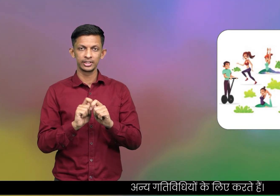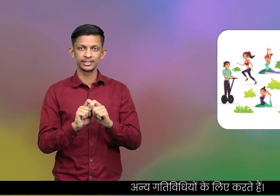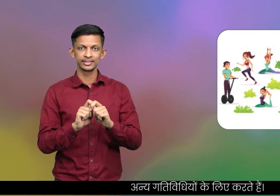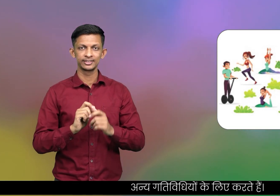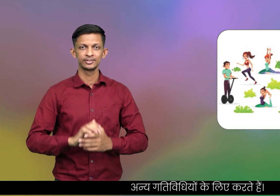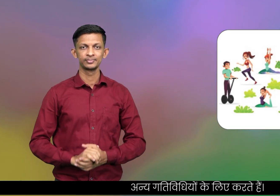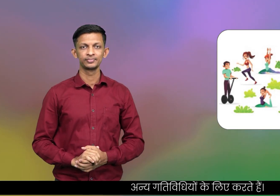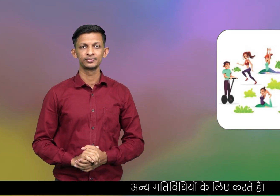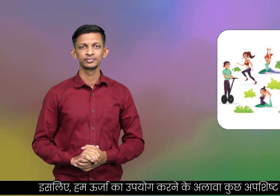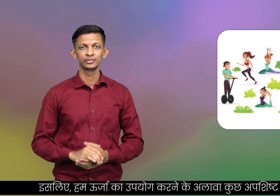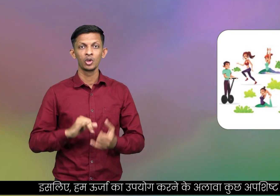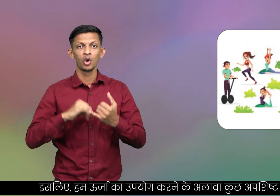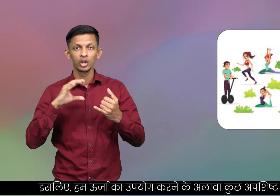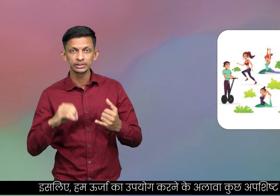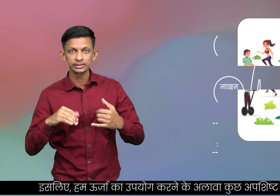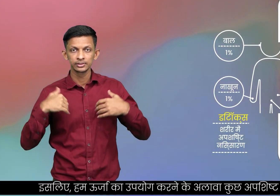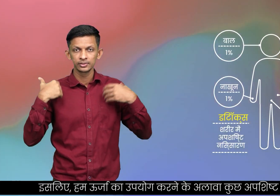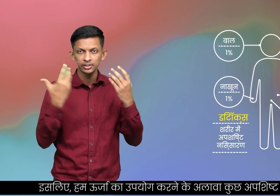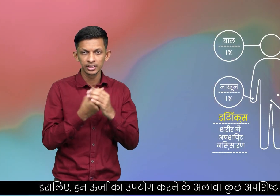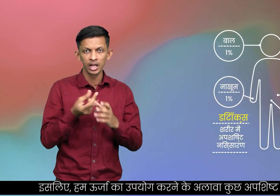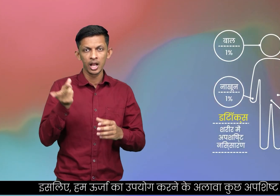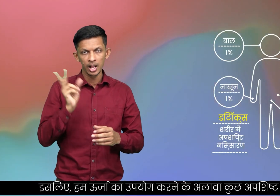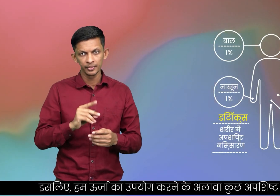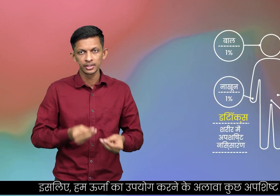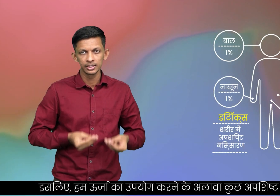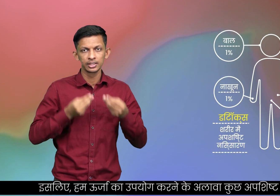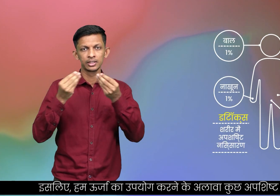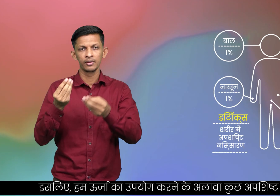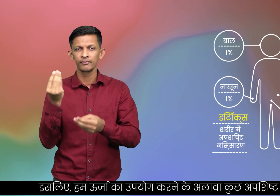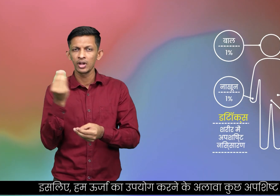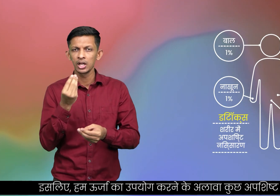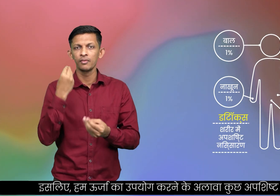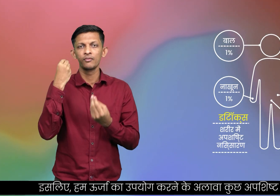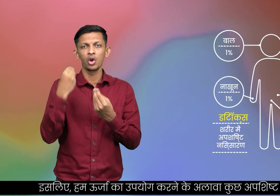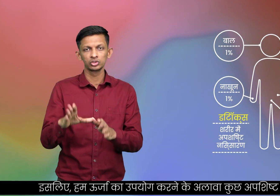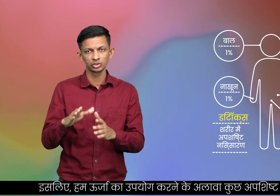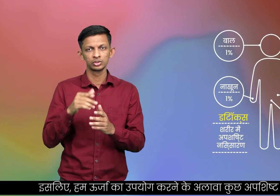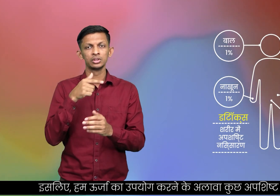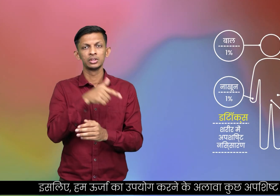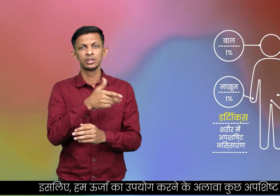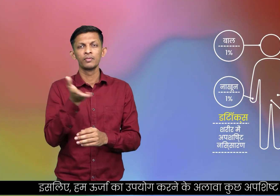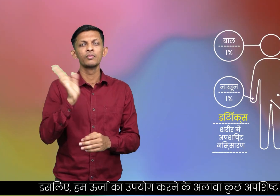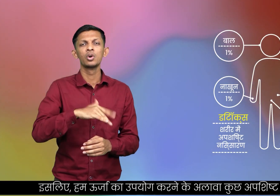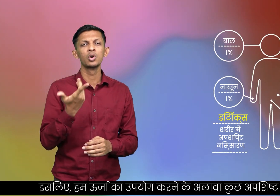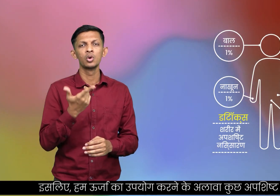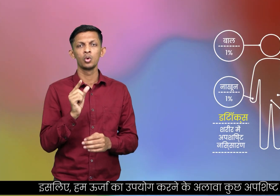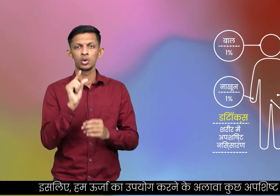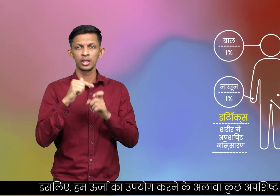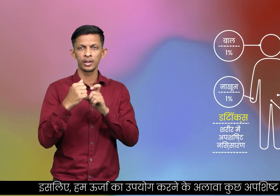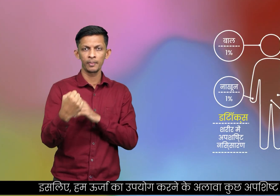हैं। इसीलिए हम ऊर्जा का उपयोग करने के अलावा कुछ अपशिष्ट भी उत्पन्न